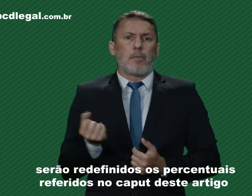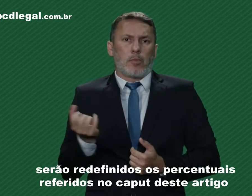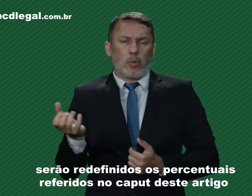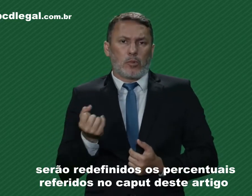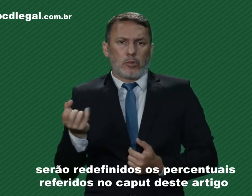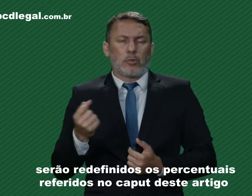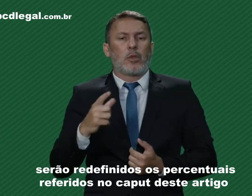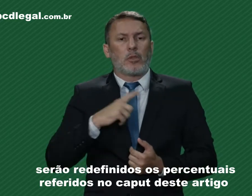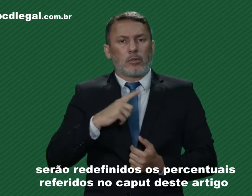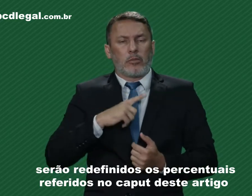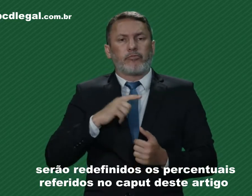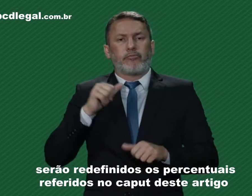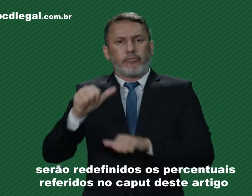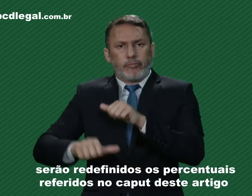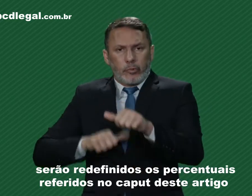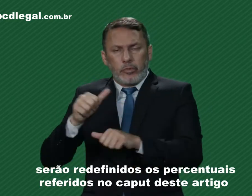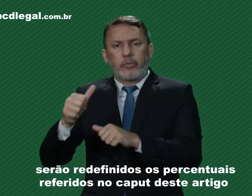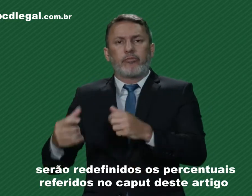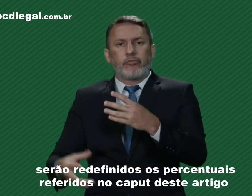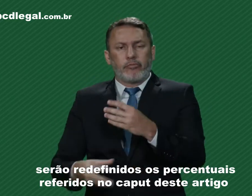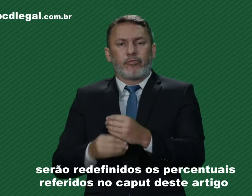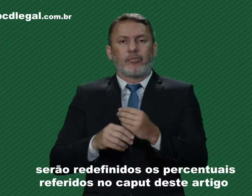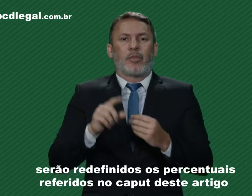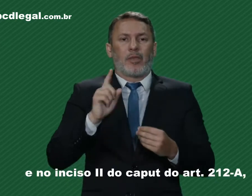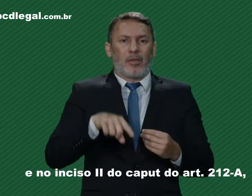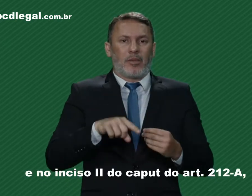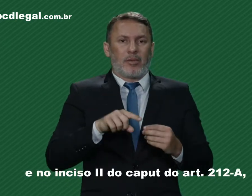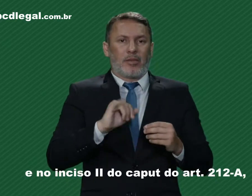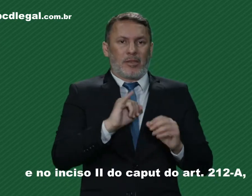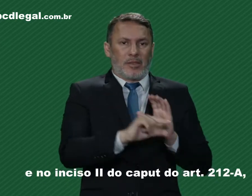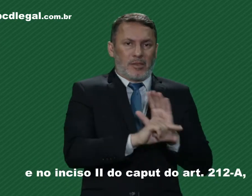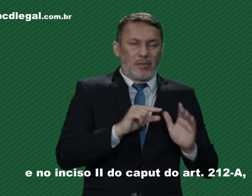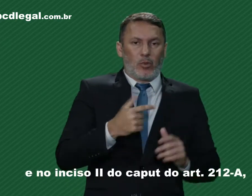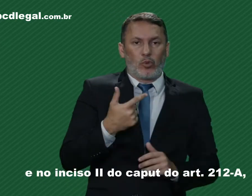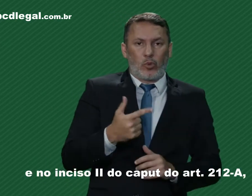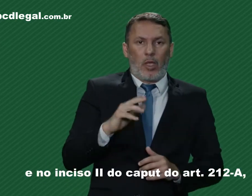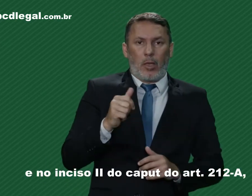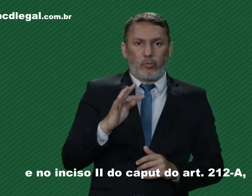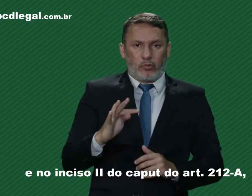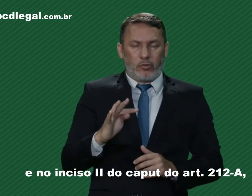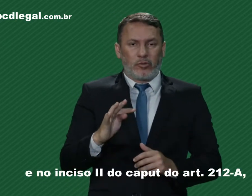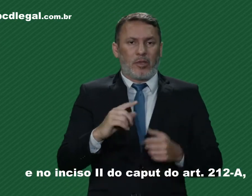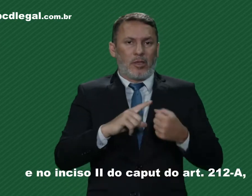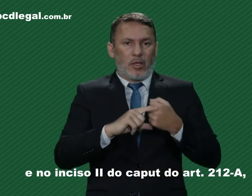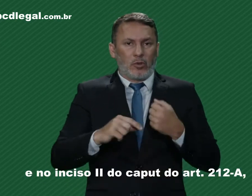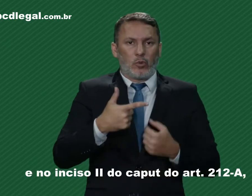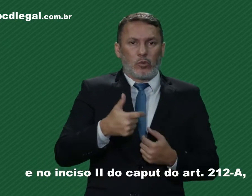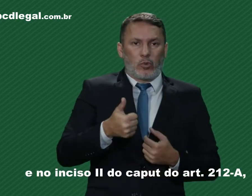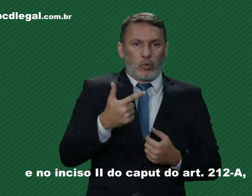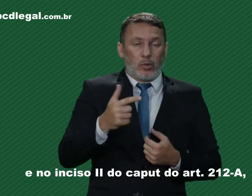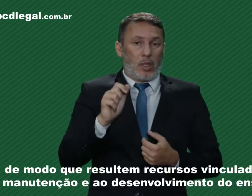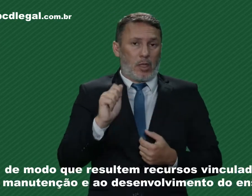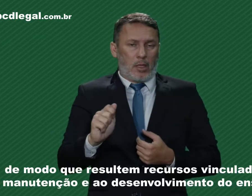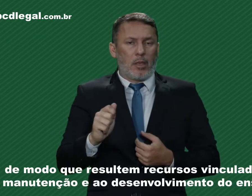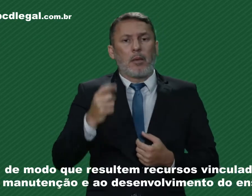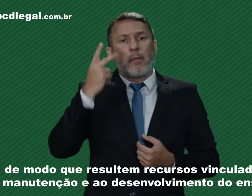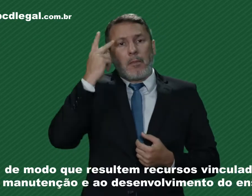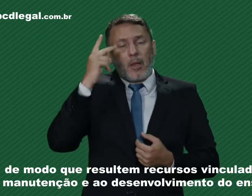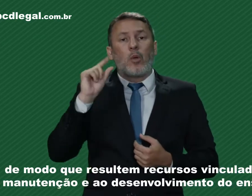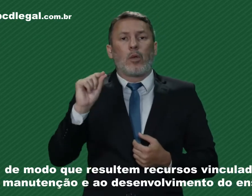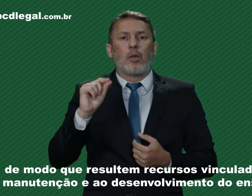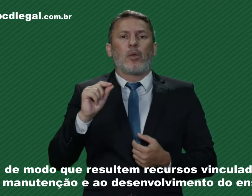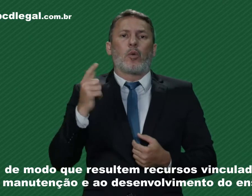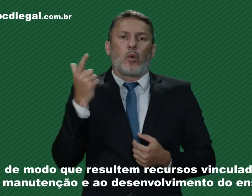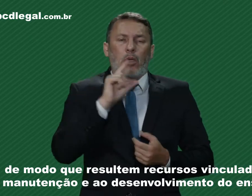redefinidos os percentuais referidos no caput deste artigo e no inciso 2 do caput do artigo 212-A, de modo